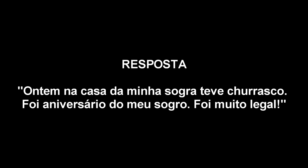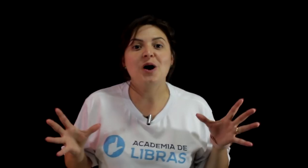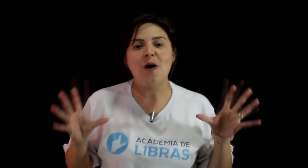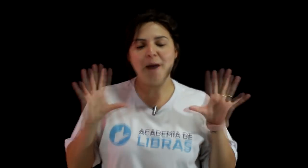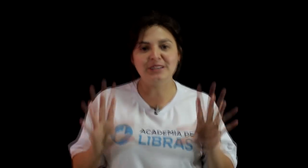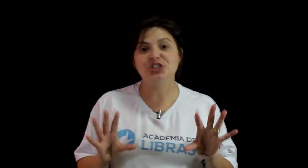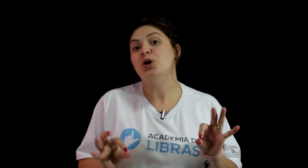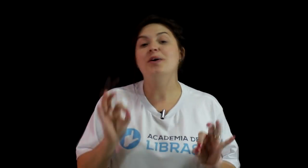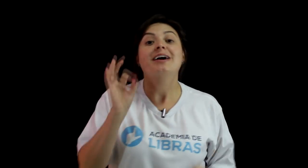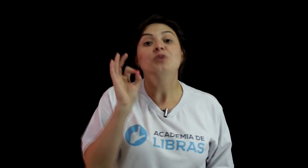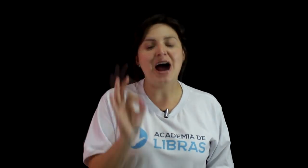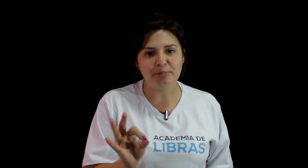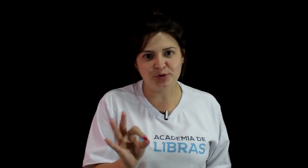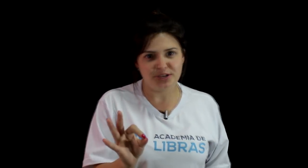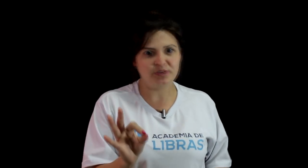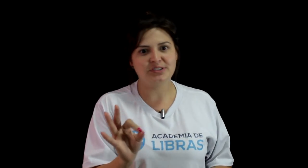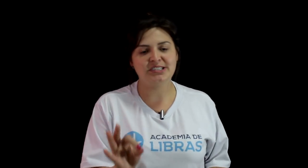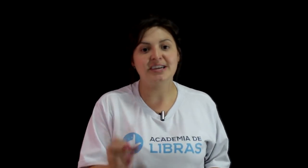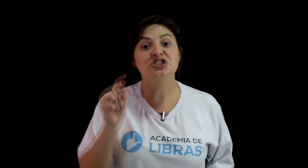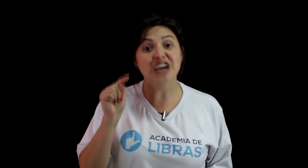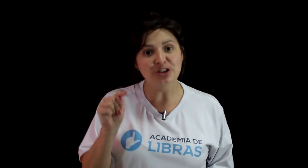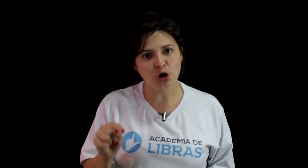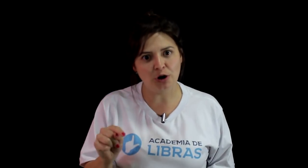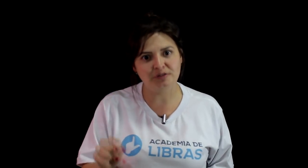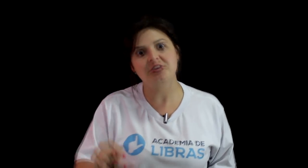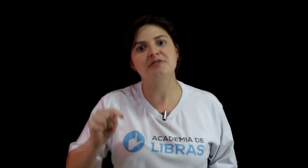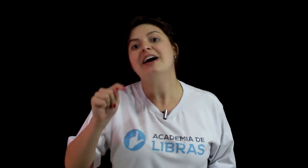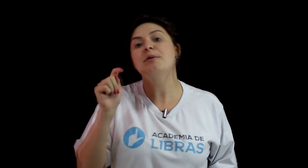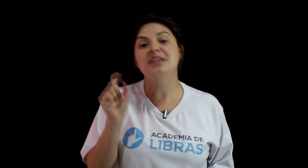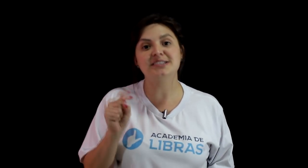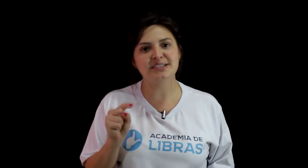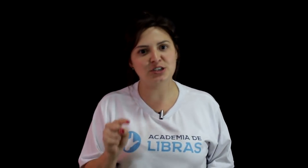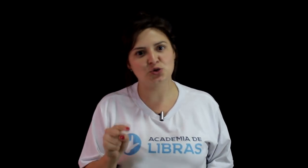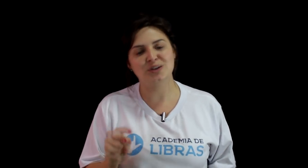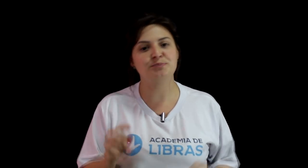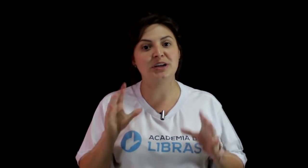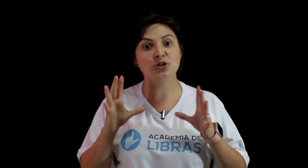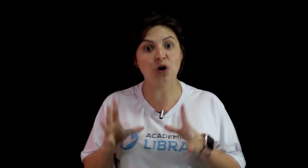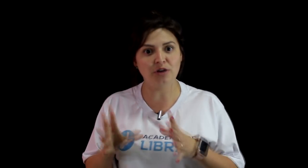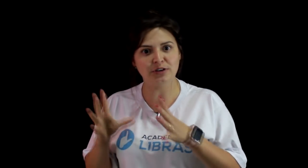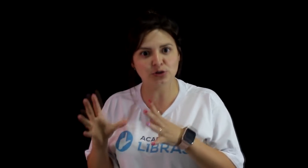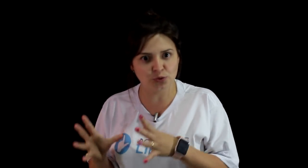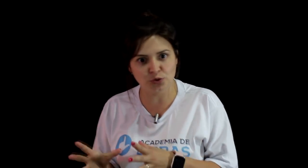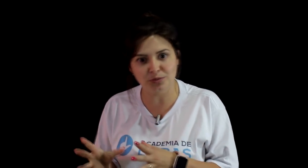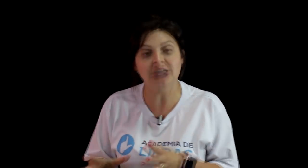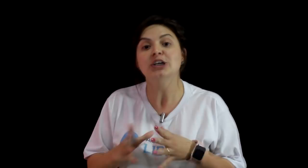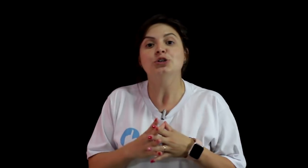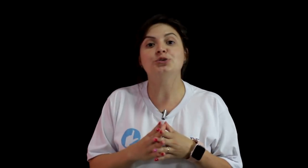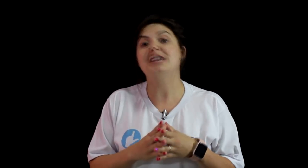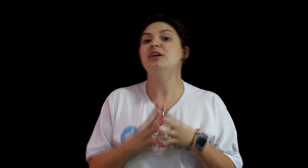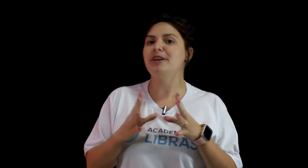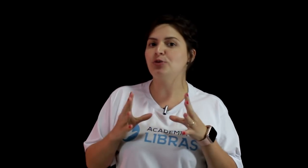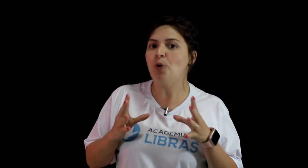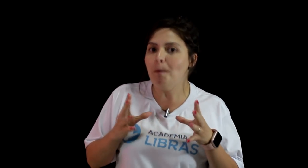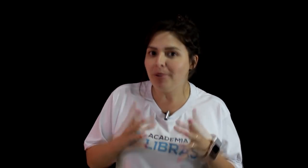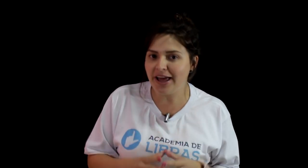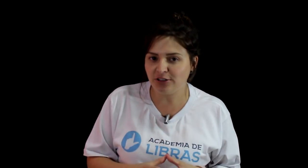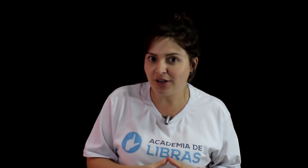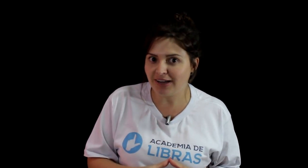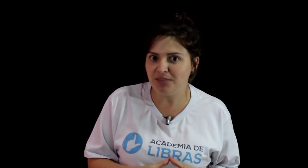Pessoal, rapidinho, um recado rápido aqui para você. Dia 9 vai abrir as inscrições para a nova turma do treinamento completo da Academia